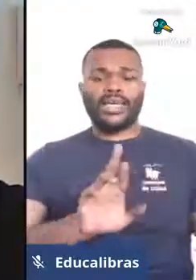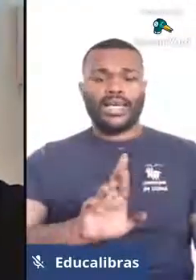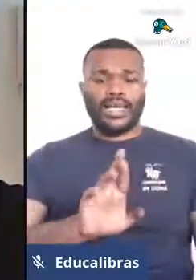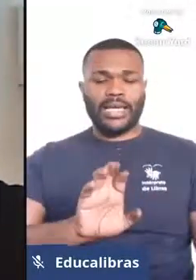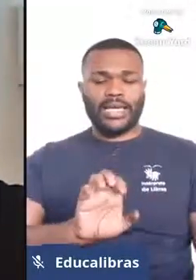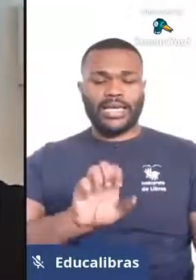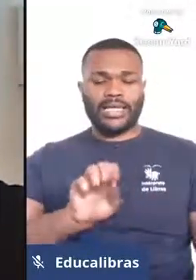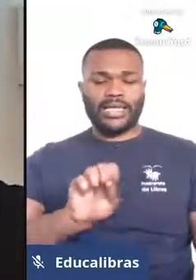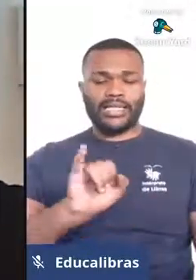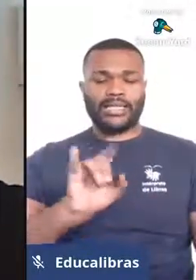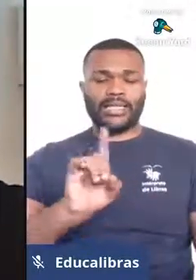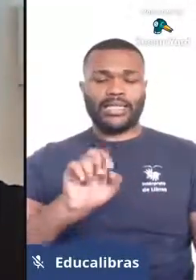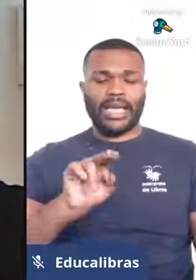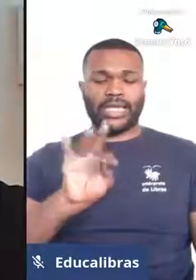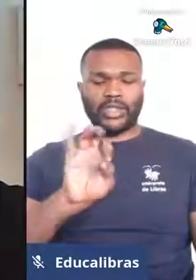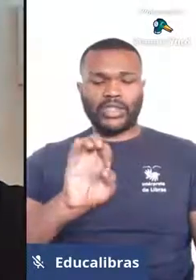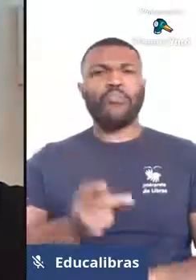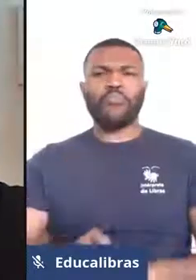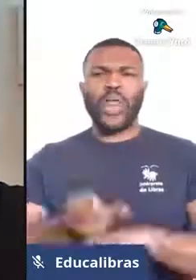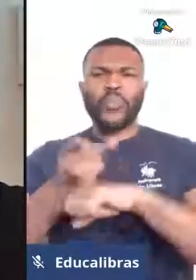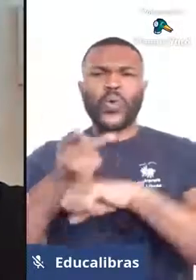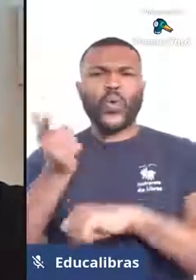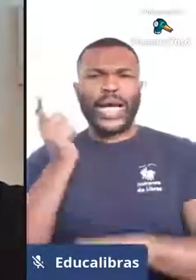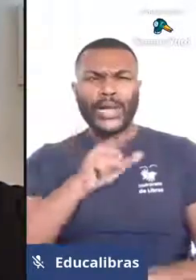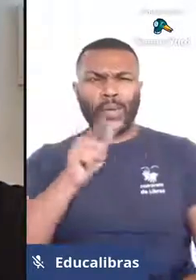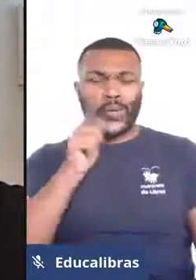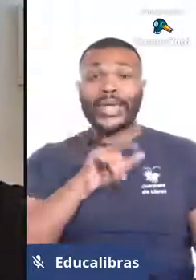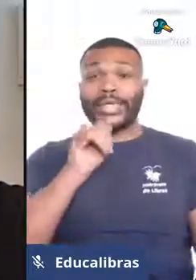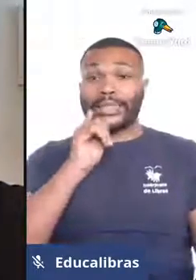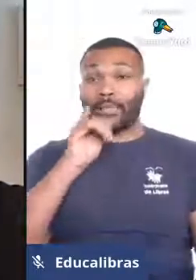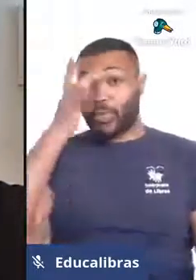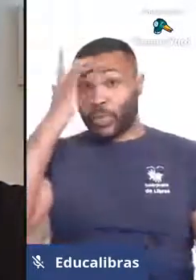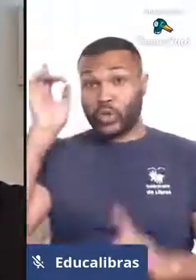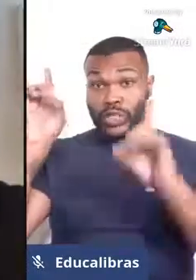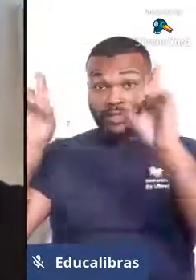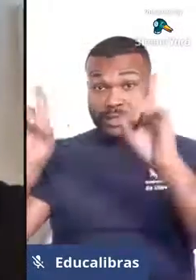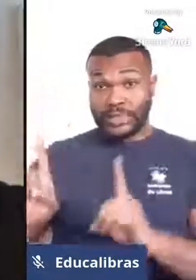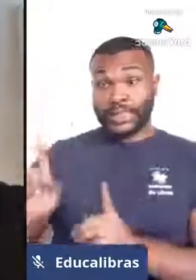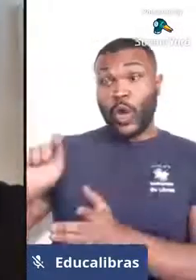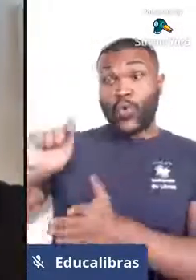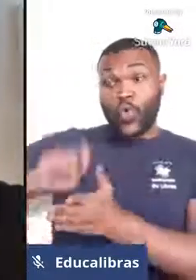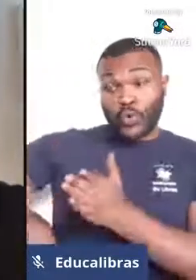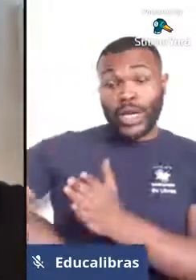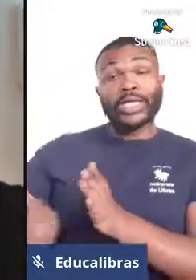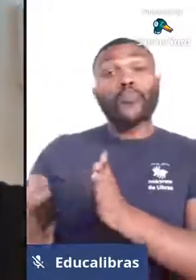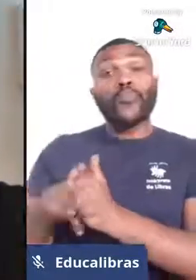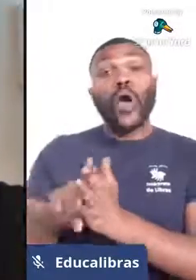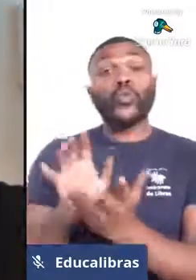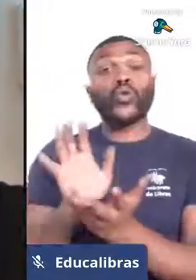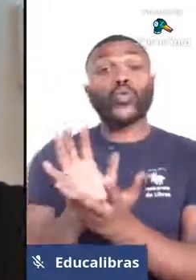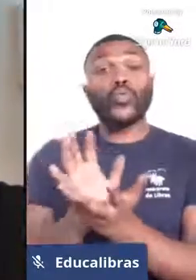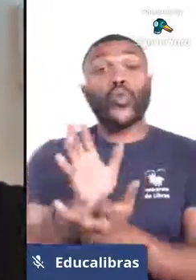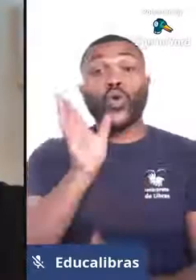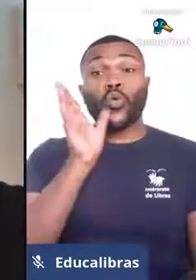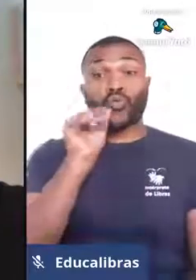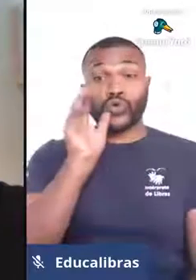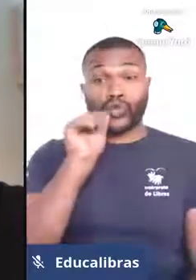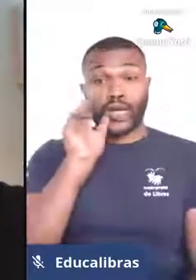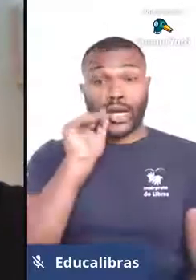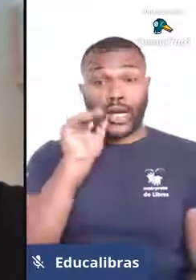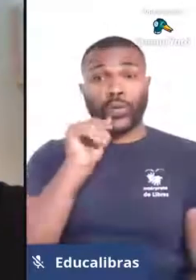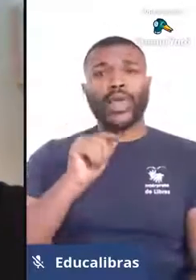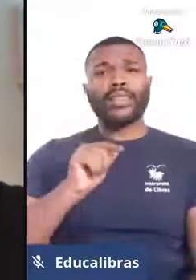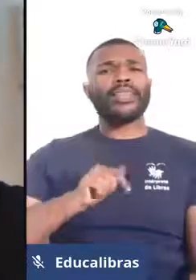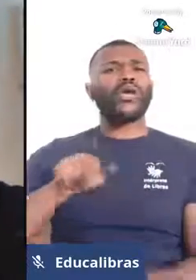que é uma pessoa com deficiência que é contratada no museu, faz parte da equipe do museu. Isso tem diversos